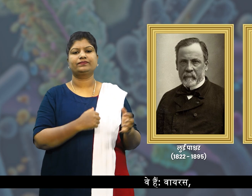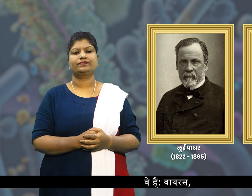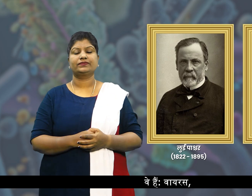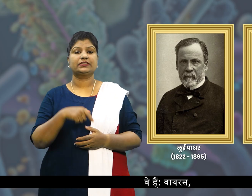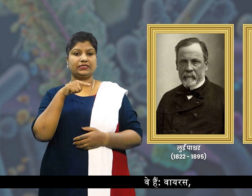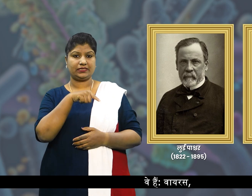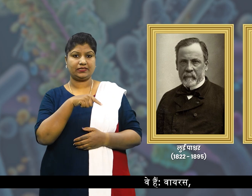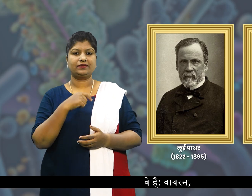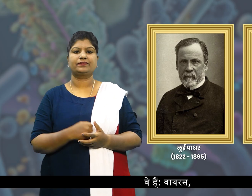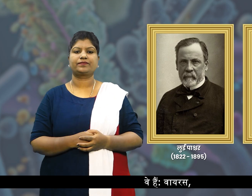वे हैं वायरस,